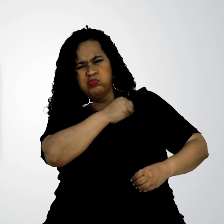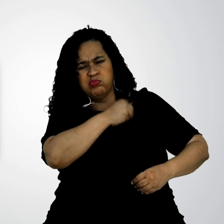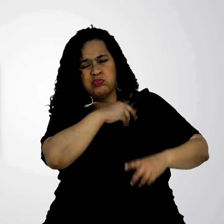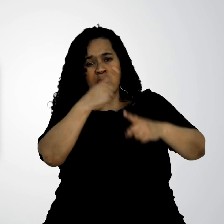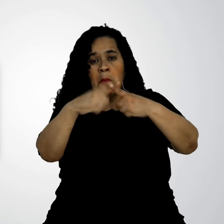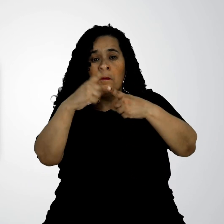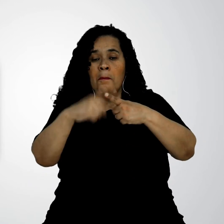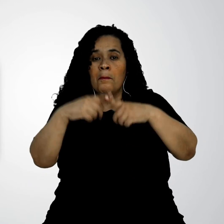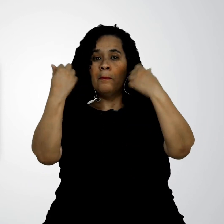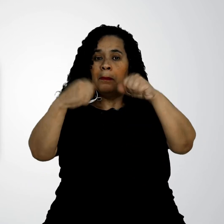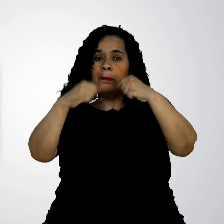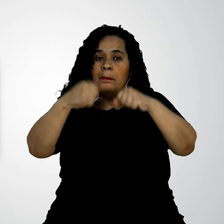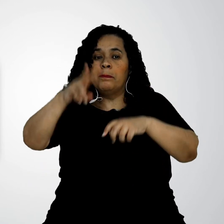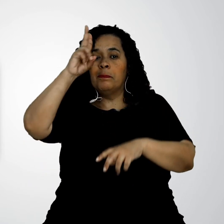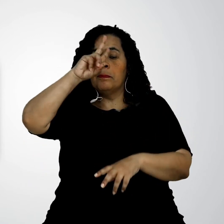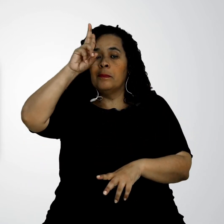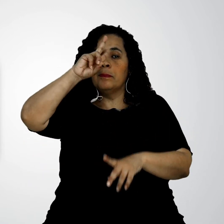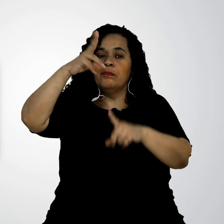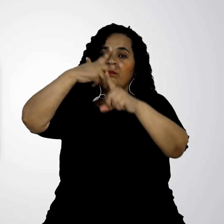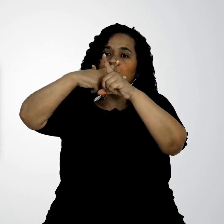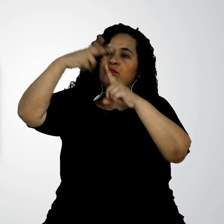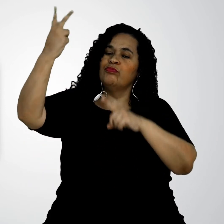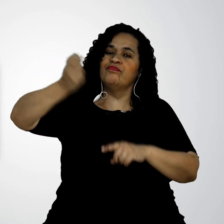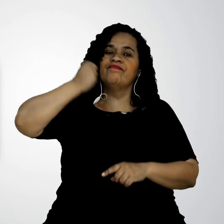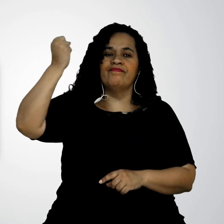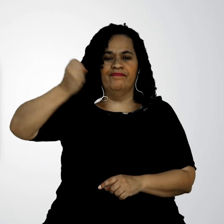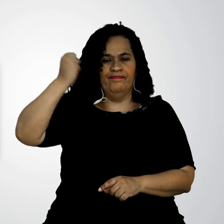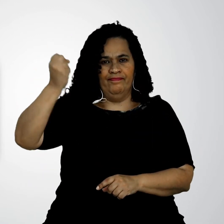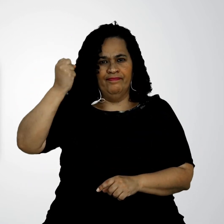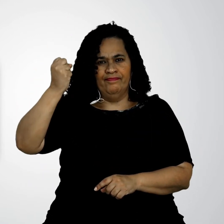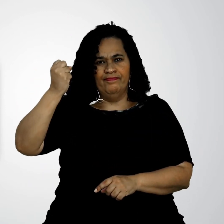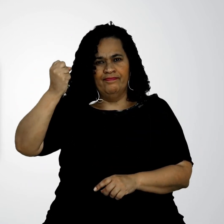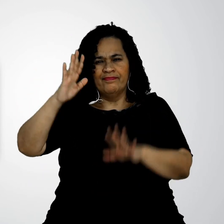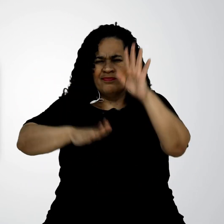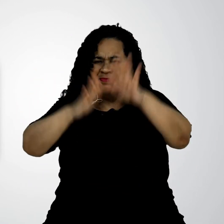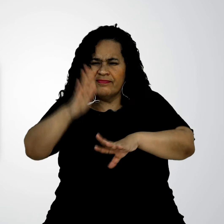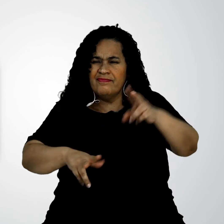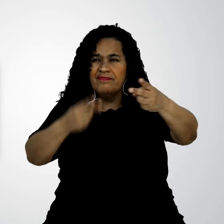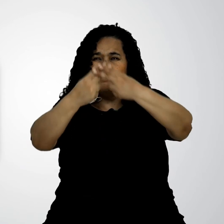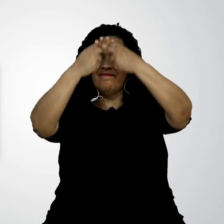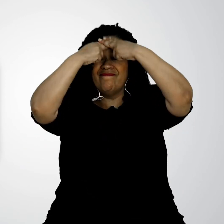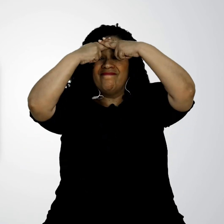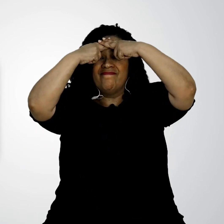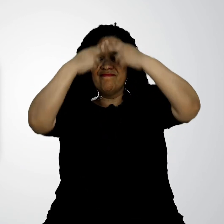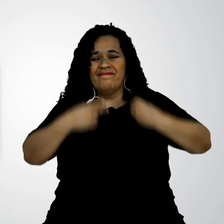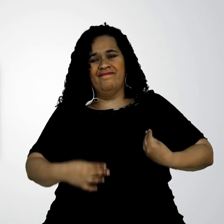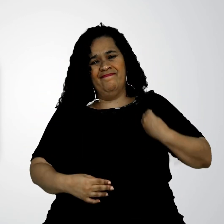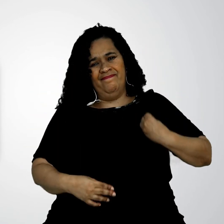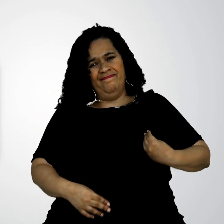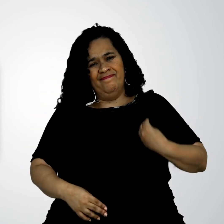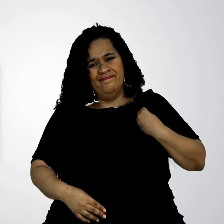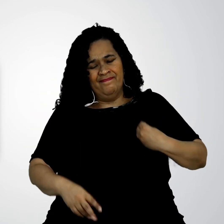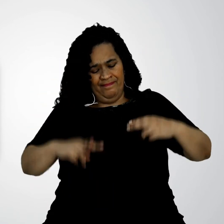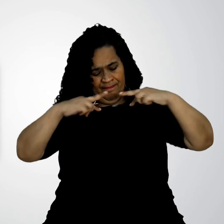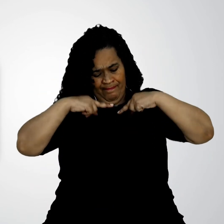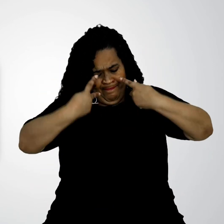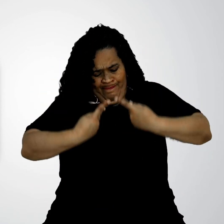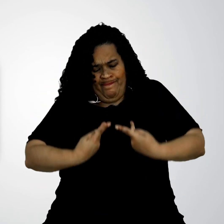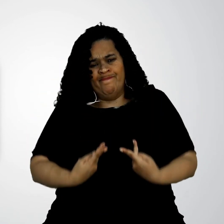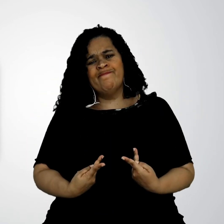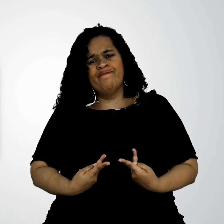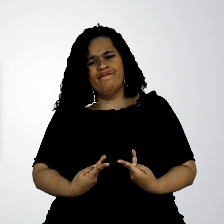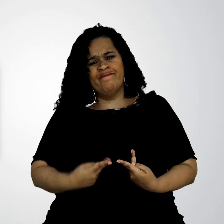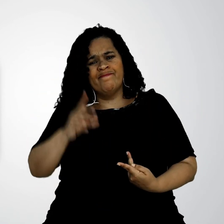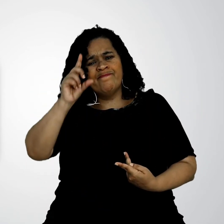A desordem anterior, né? A prática então, assim, há um trauma a ser vencido, há uma desordem que o pecado trouxe para a vida humana, e só